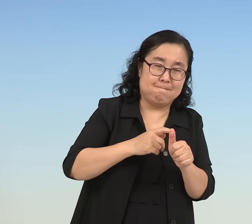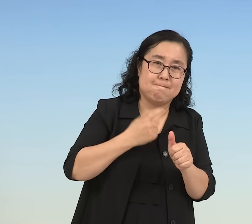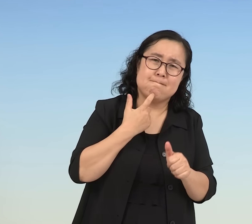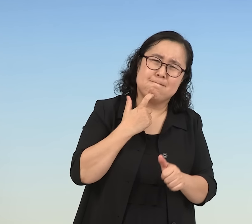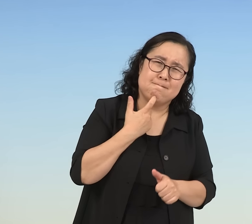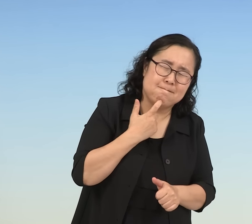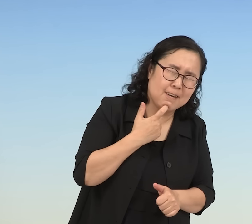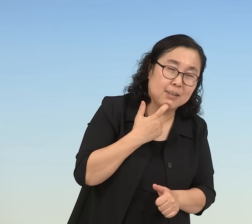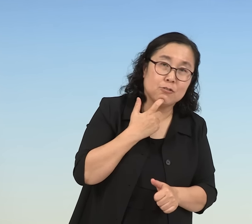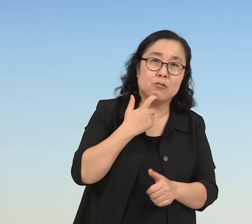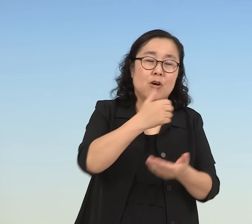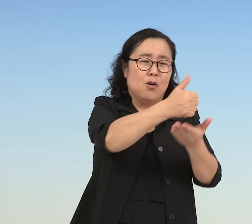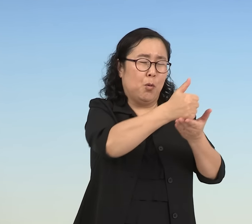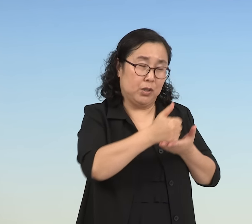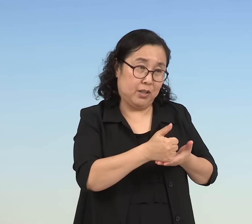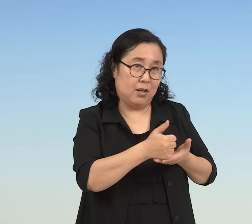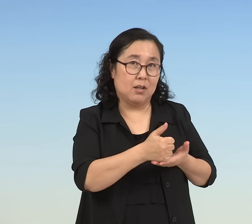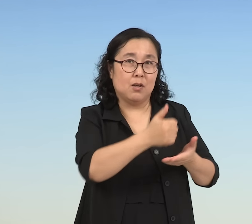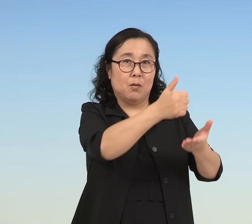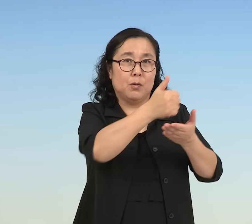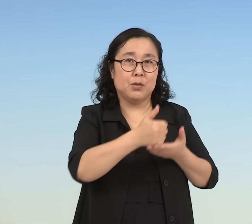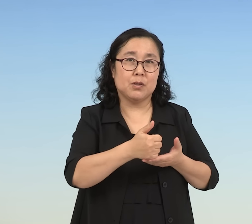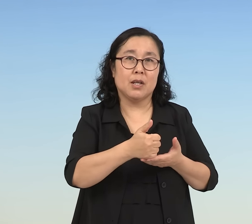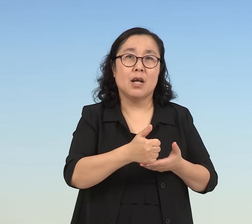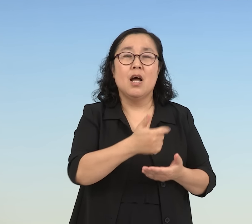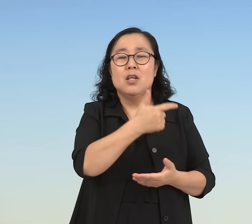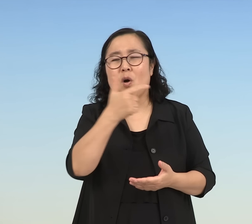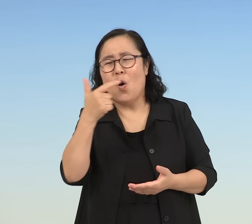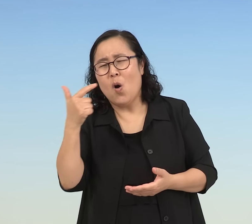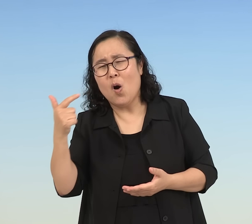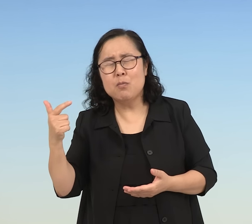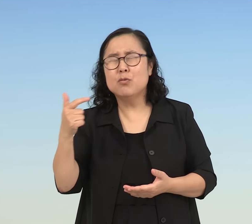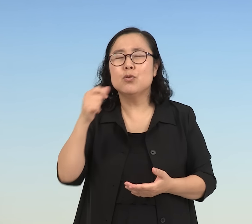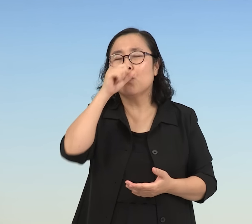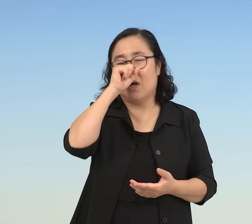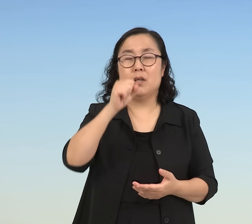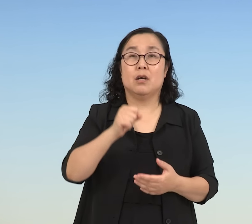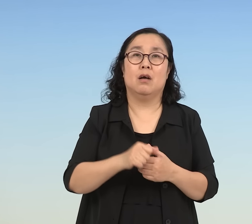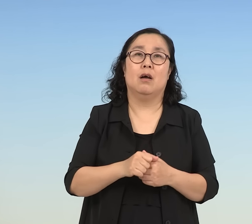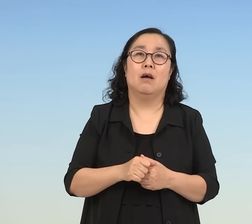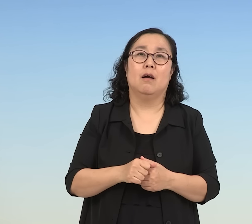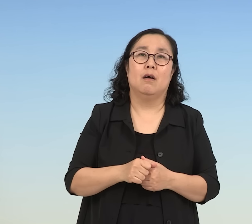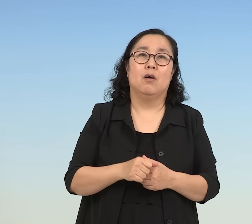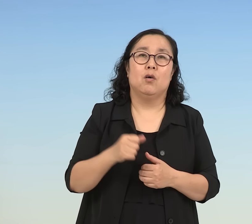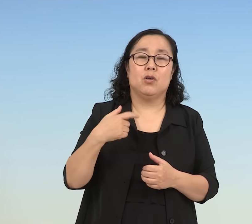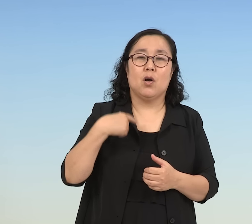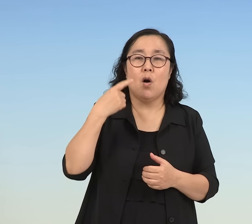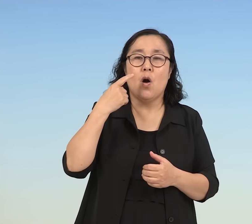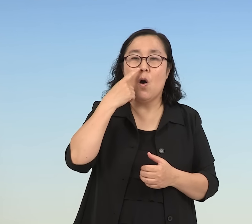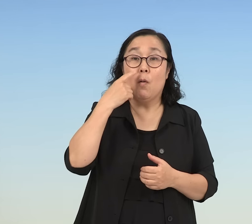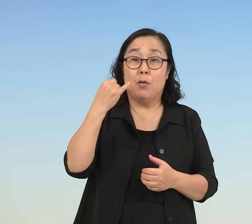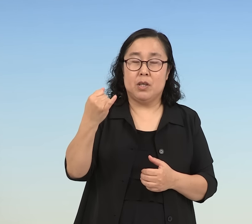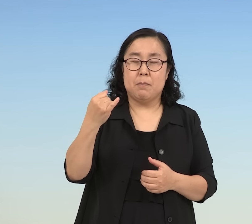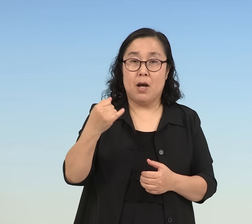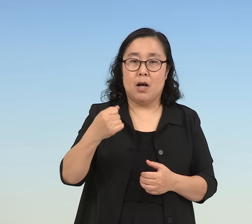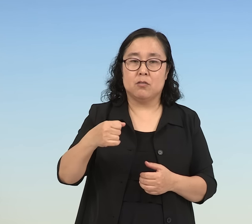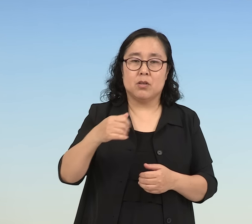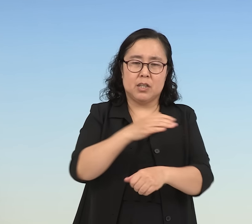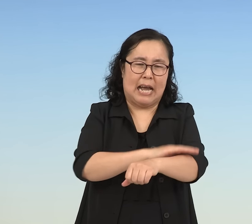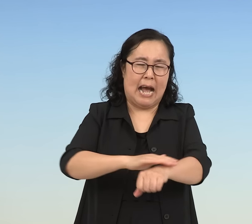오시게 했는데요. 막상 모시고 보니까 막 얼마나 건강하신지 막 시차도 없어요. 막 얼마나